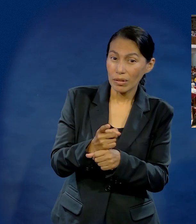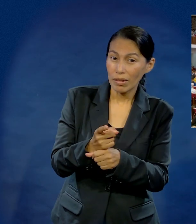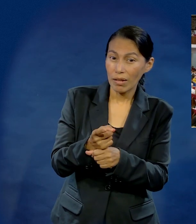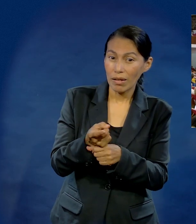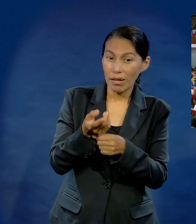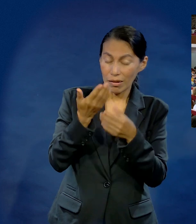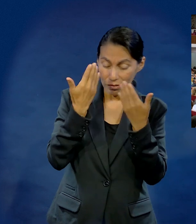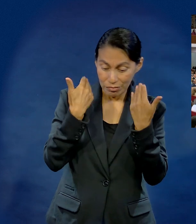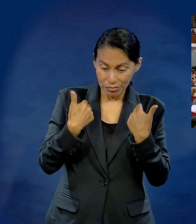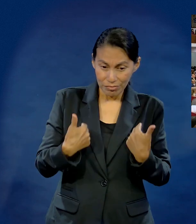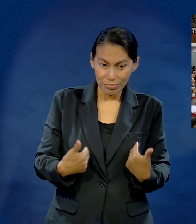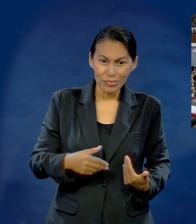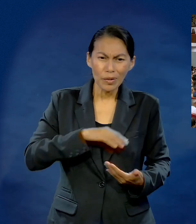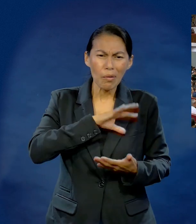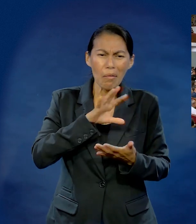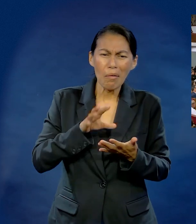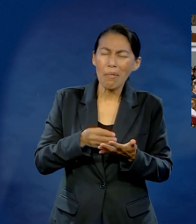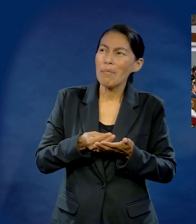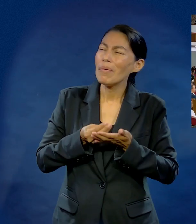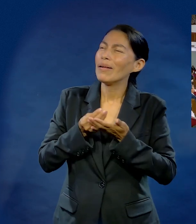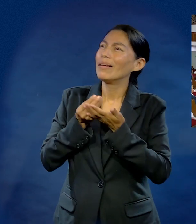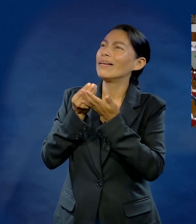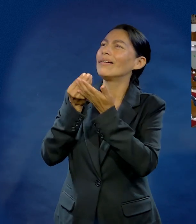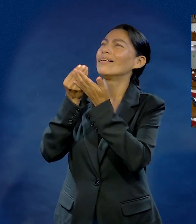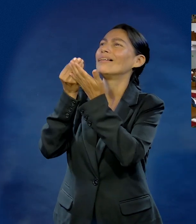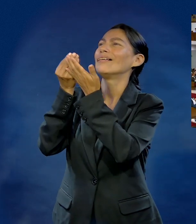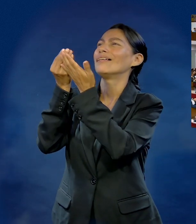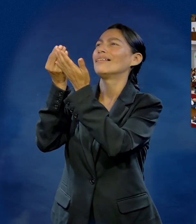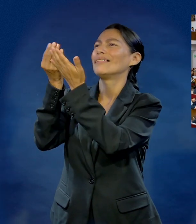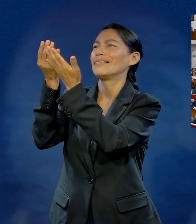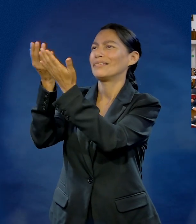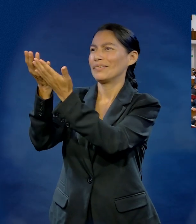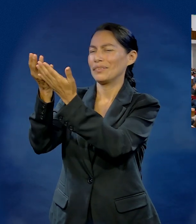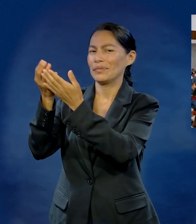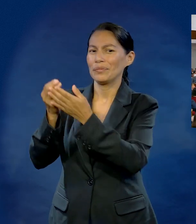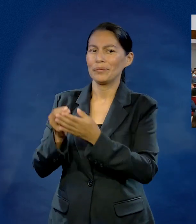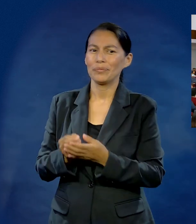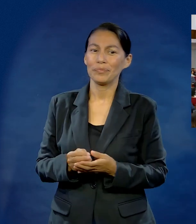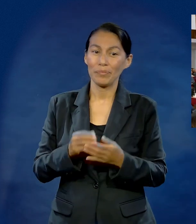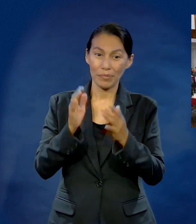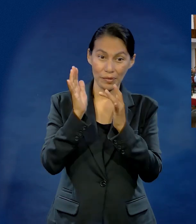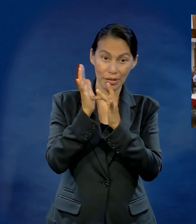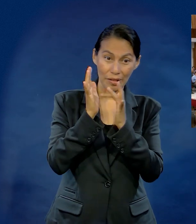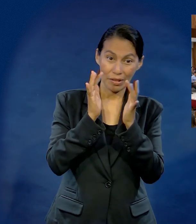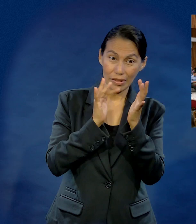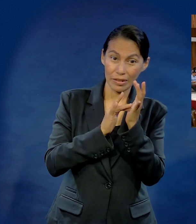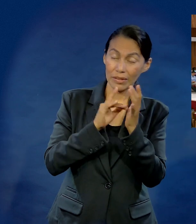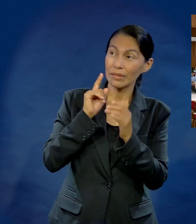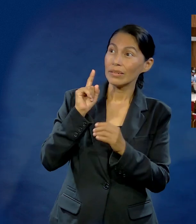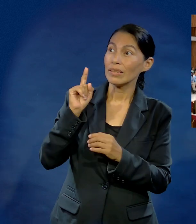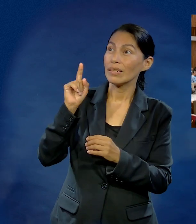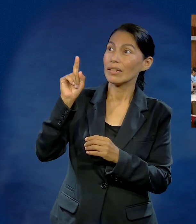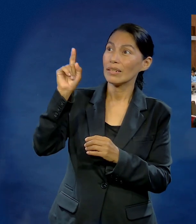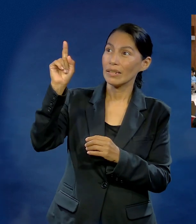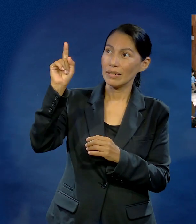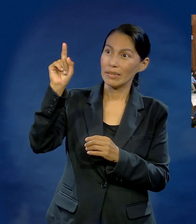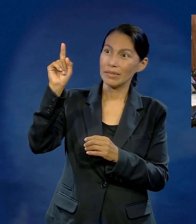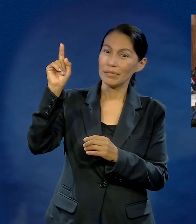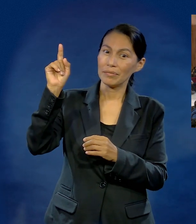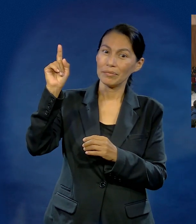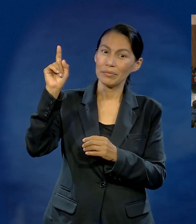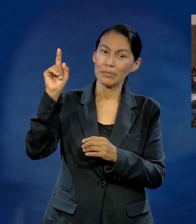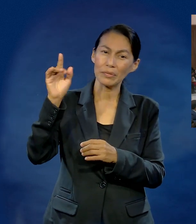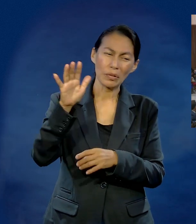Jesús, dale todo a Cristo, tu temor, voluntad y